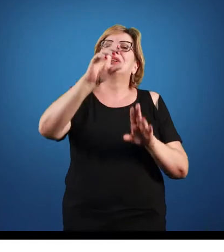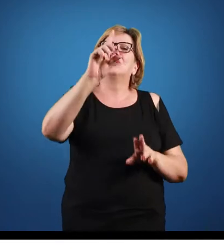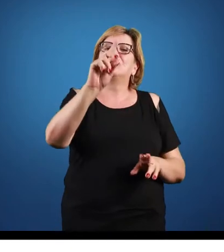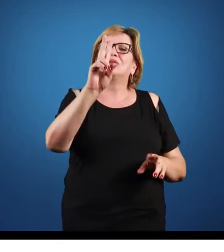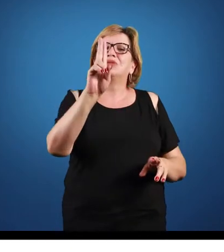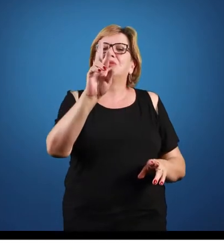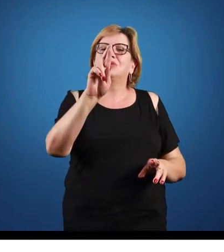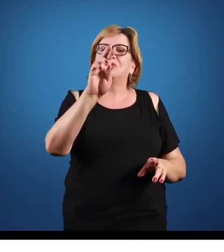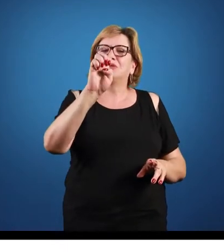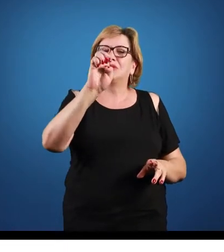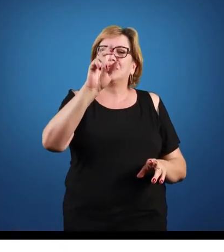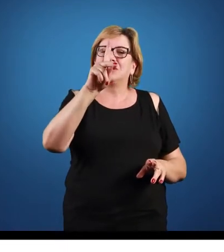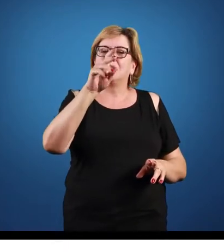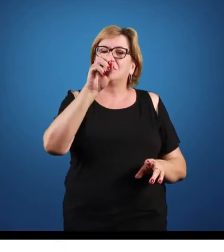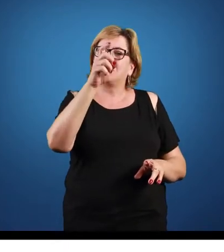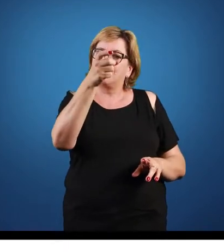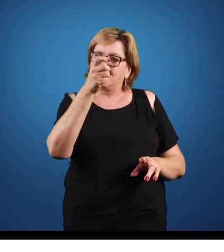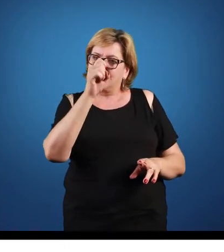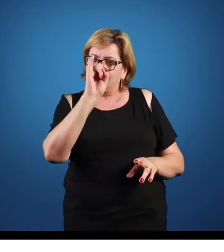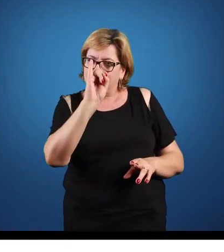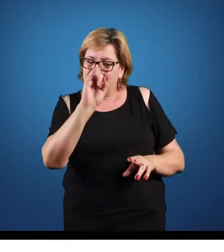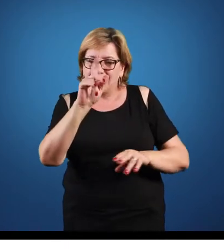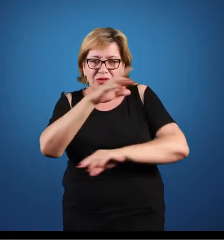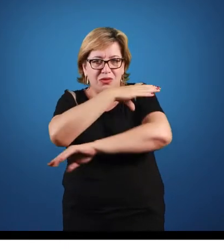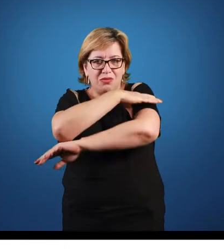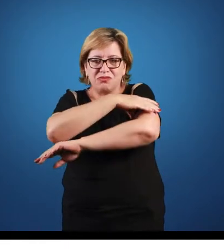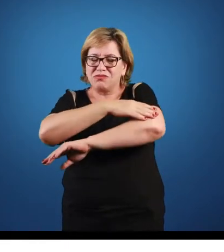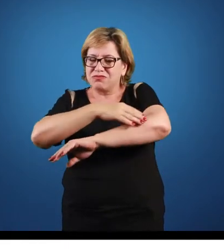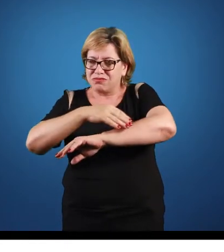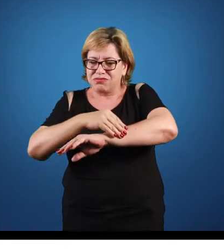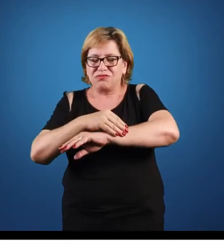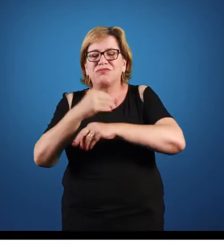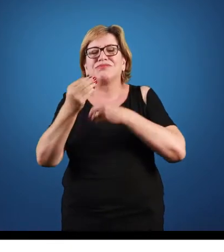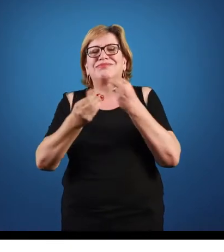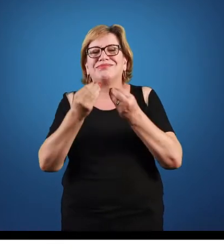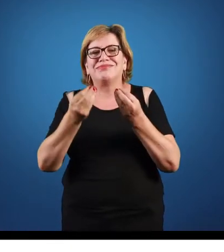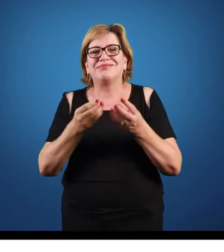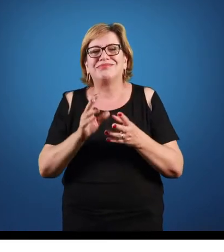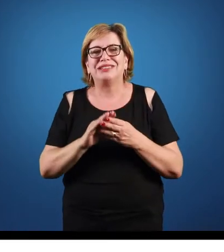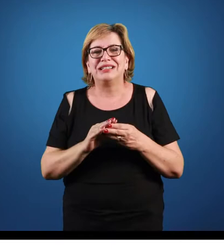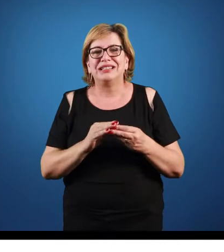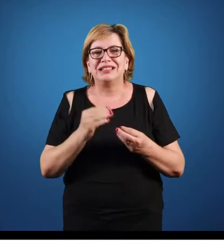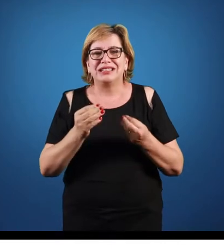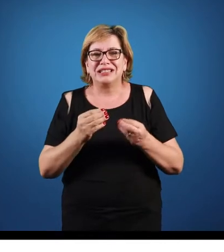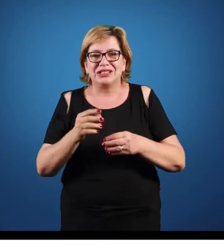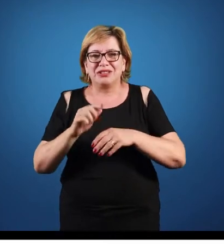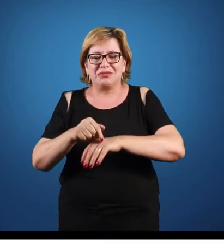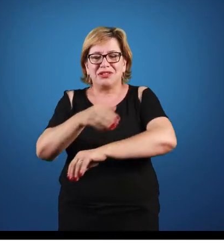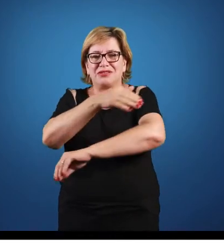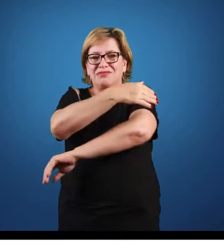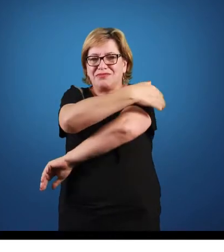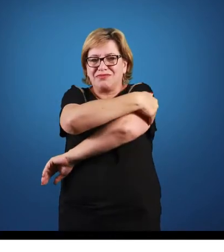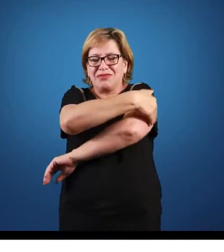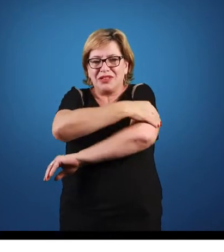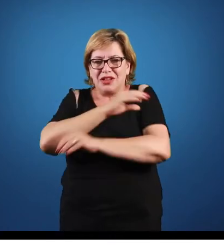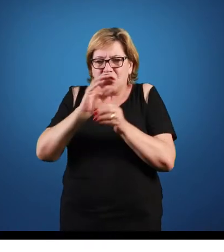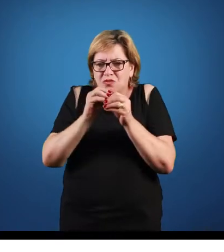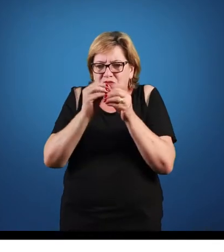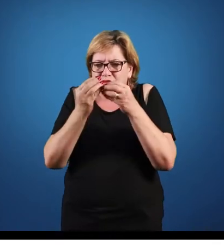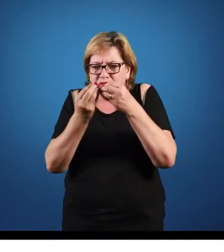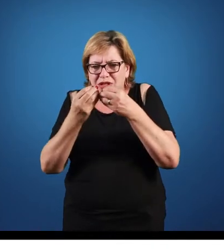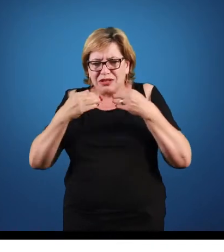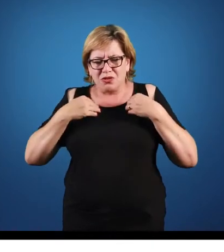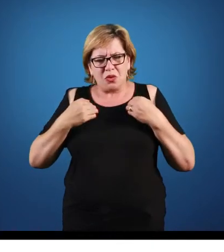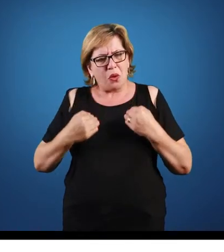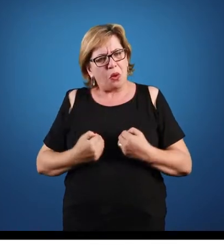é que você fez você é como se fosse a essa parte do braço aqui é assim essa página parte posterior do braço e assim por diante você